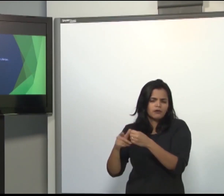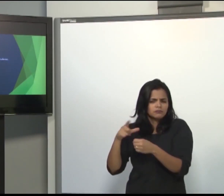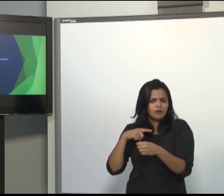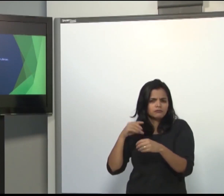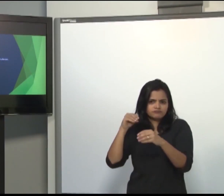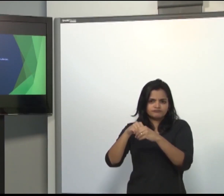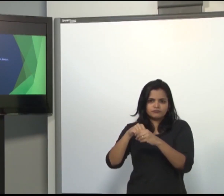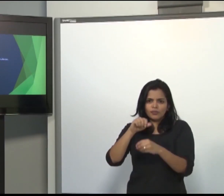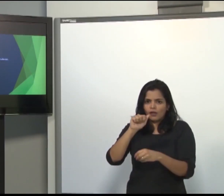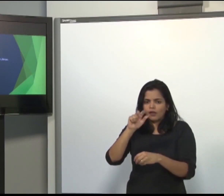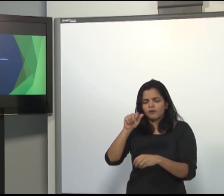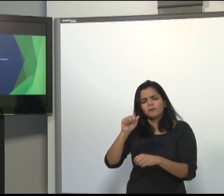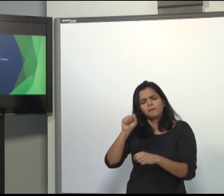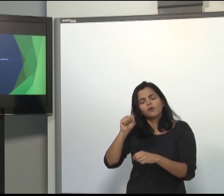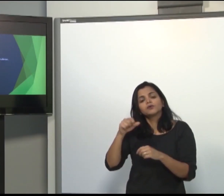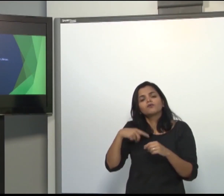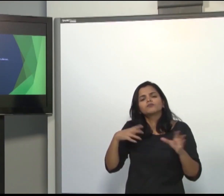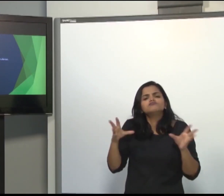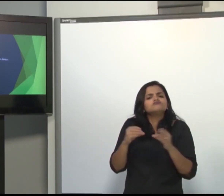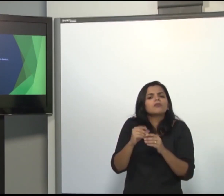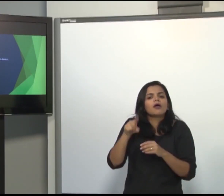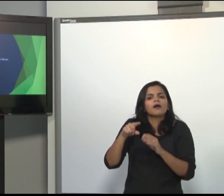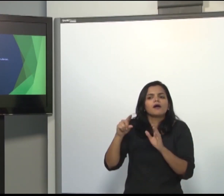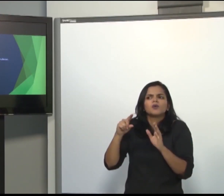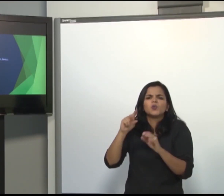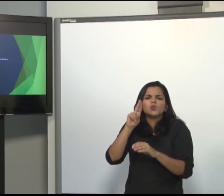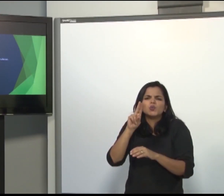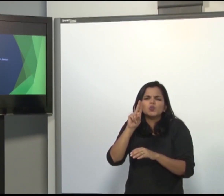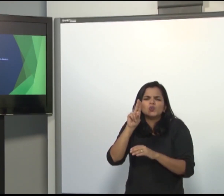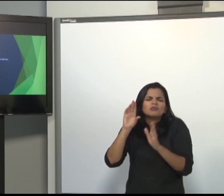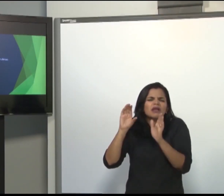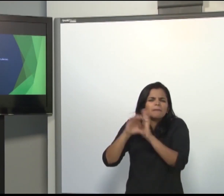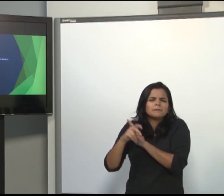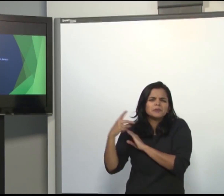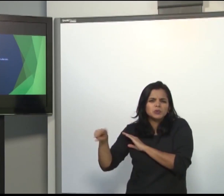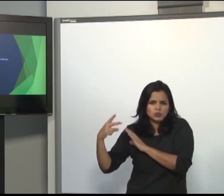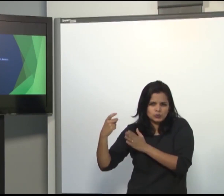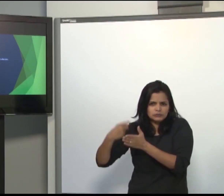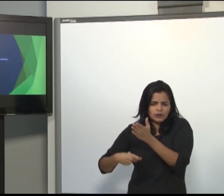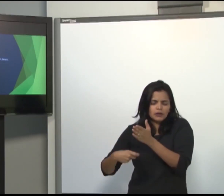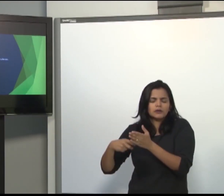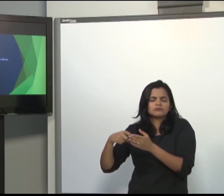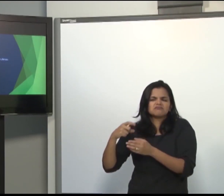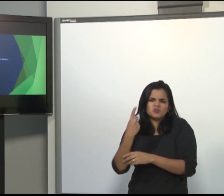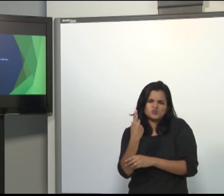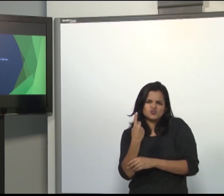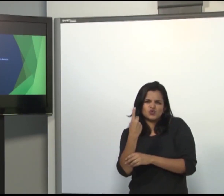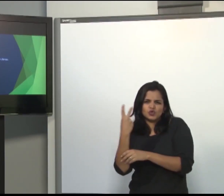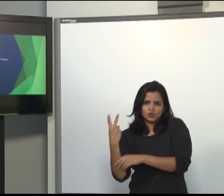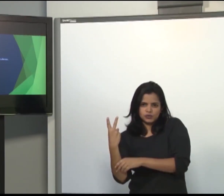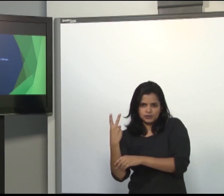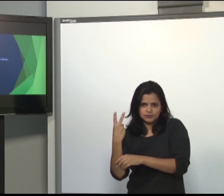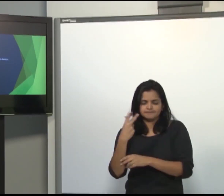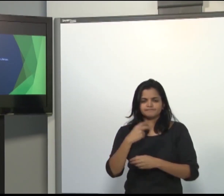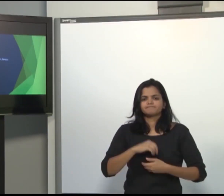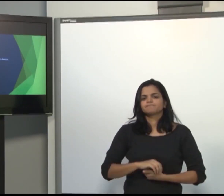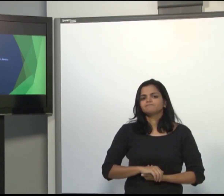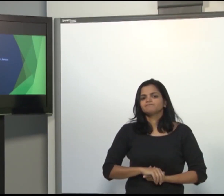L1? O que embasa esse ensino? Então, eu tenho que ver, trabalhar só com um texto,